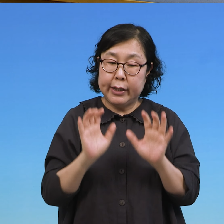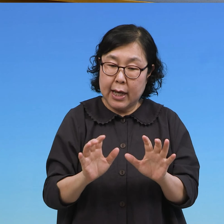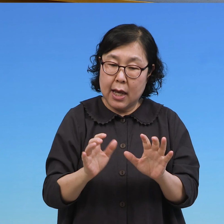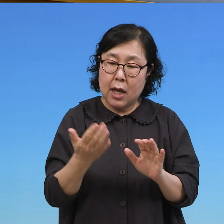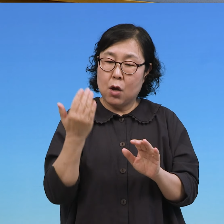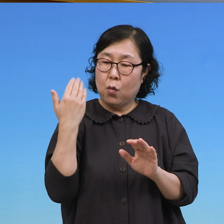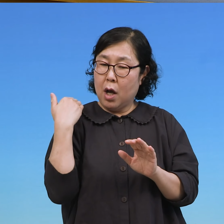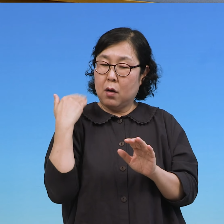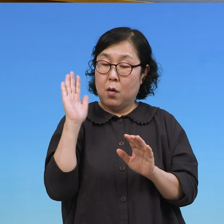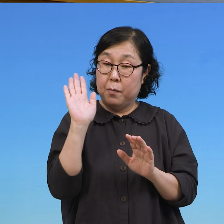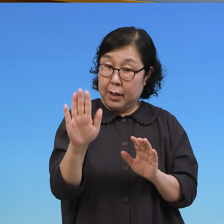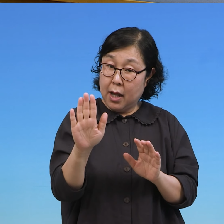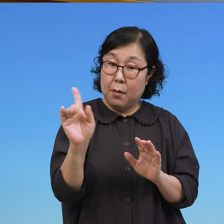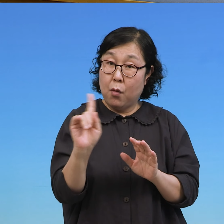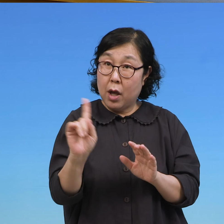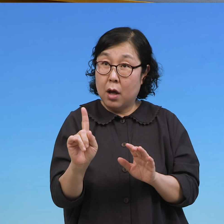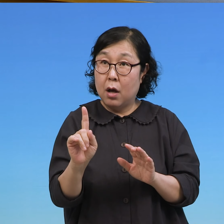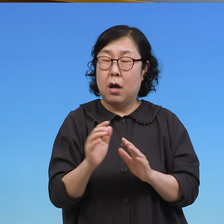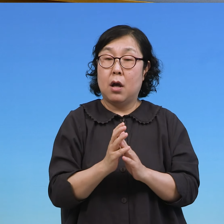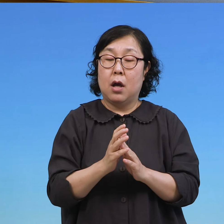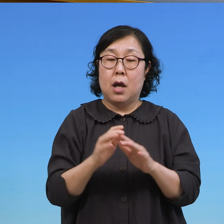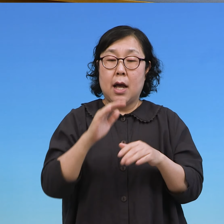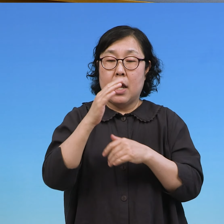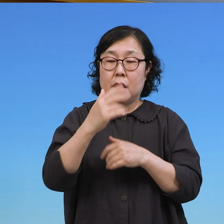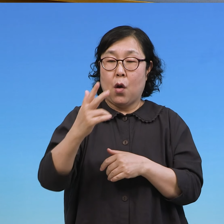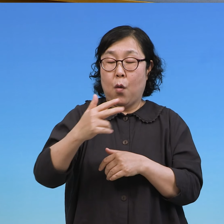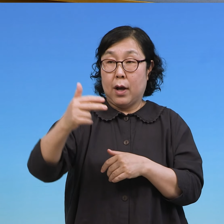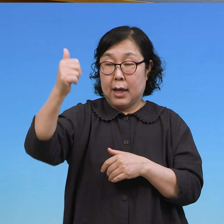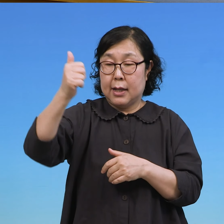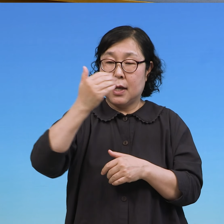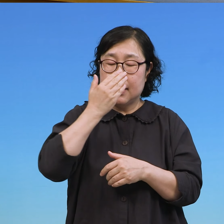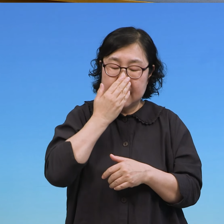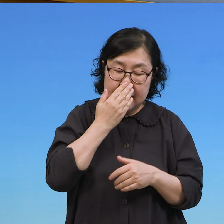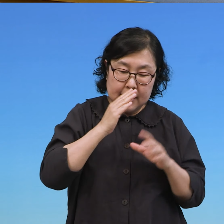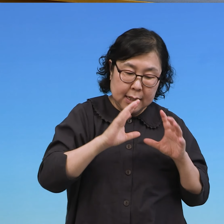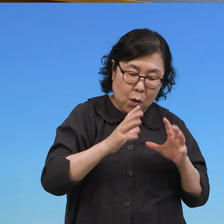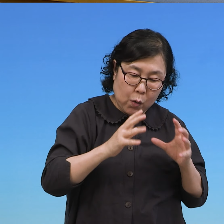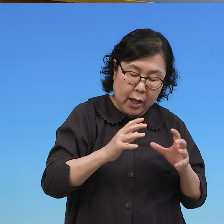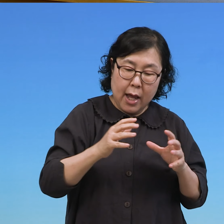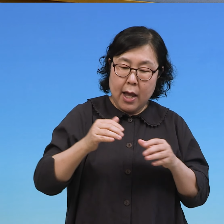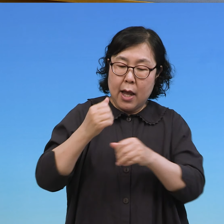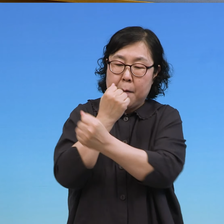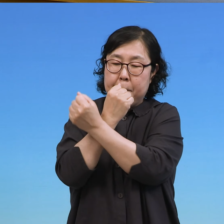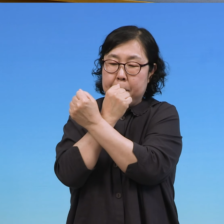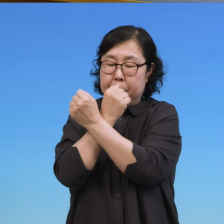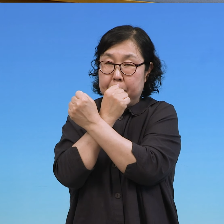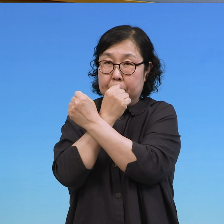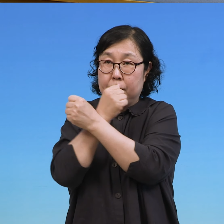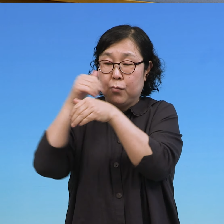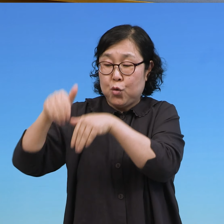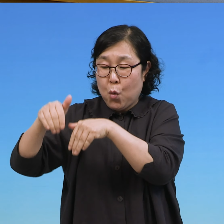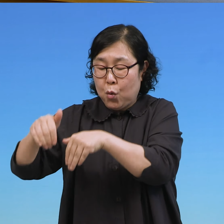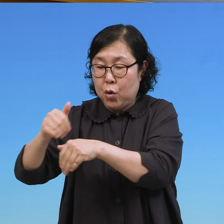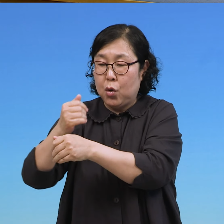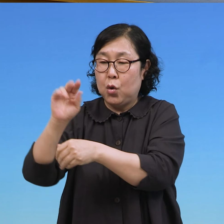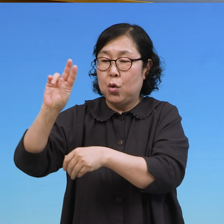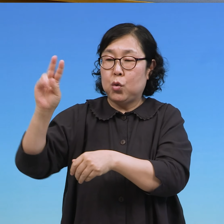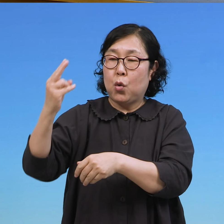현재입니까? 과거입니까? 미래입니까? 1절을 보니까 여호와께서 시온의 포로를 돌려보내실